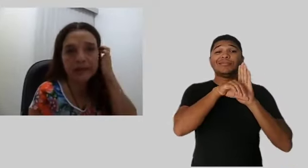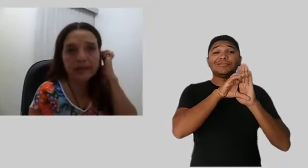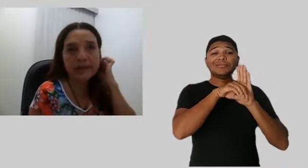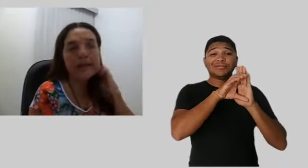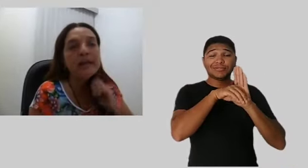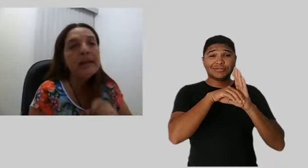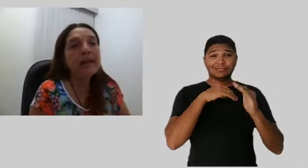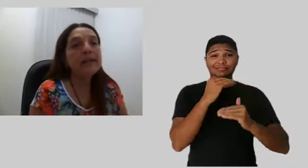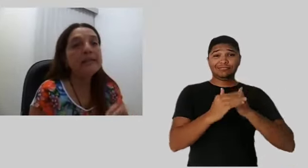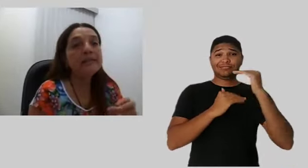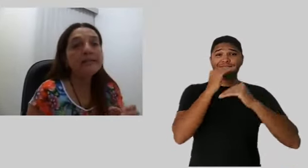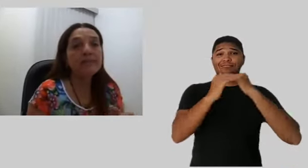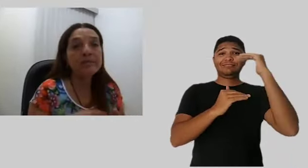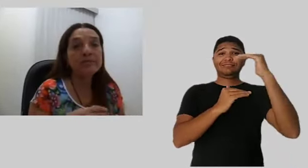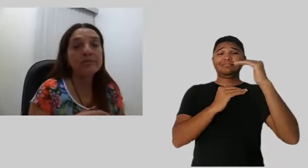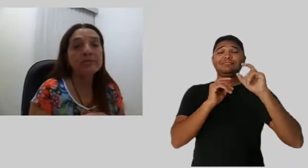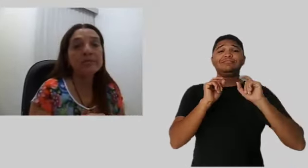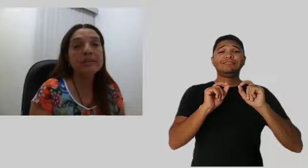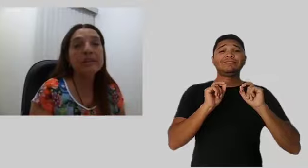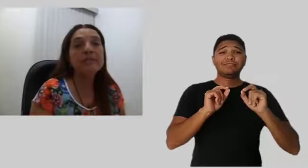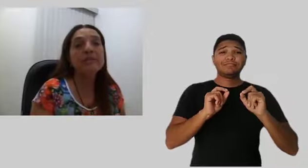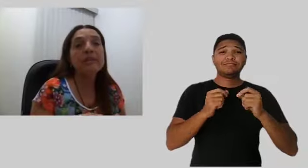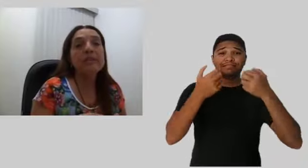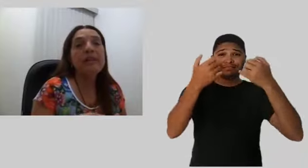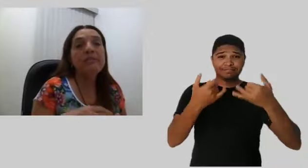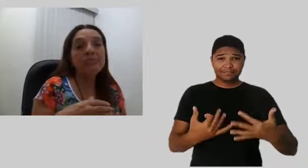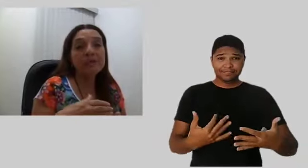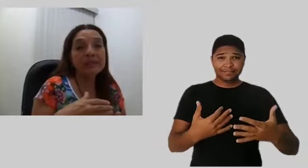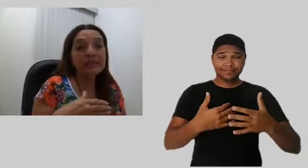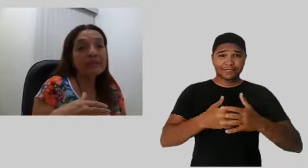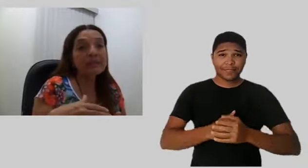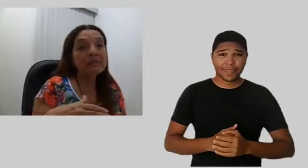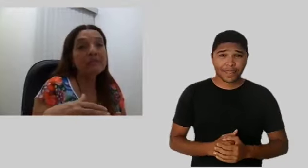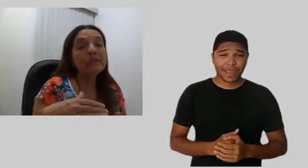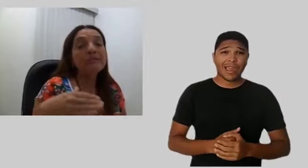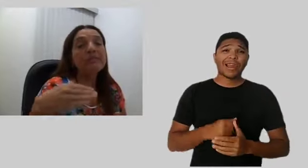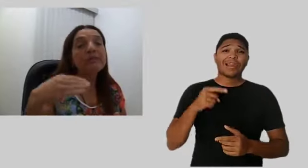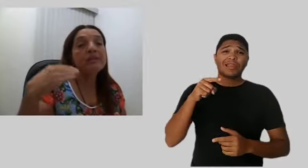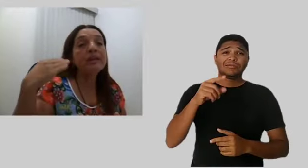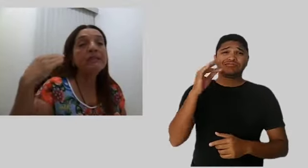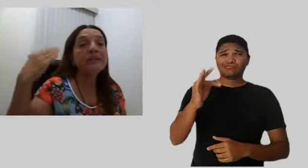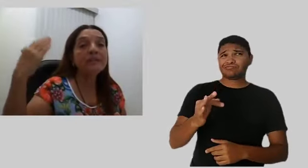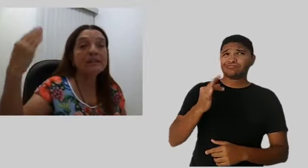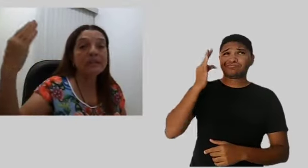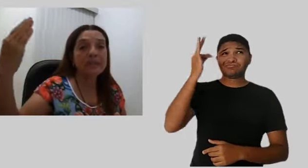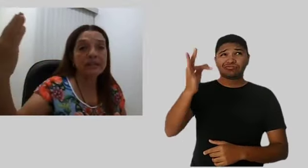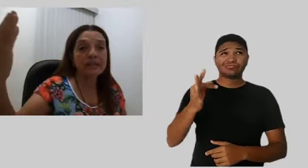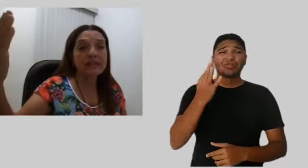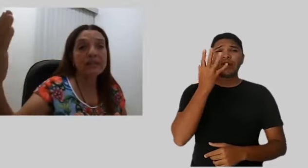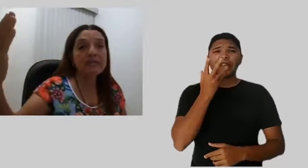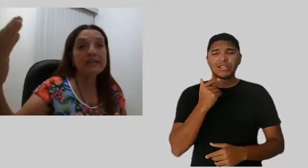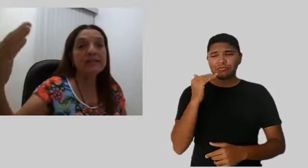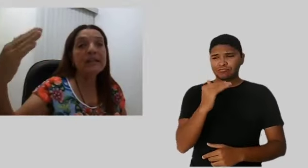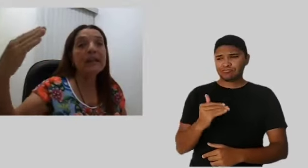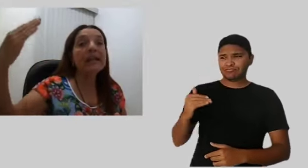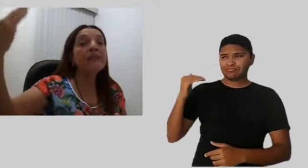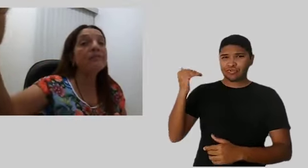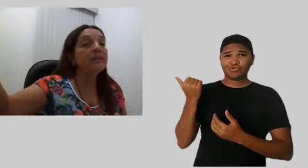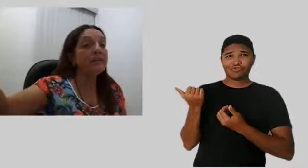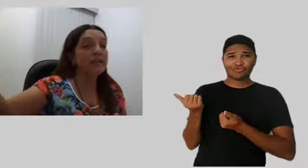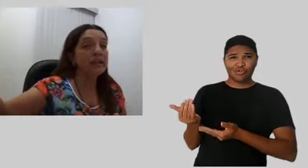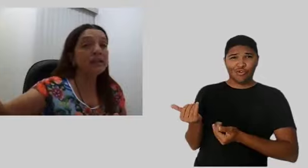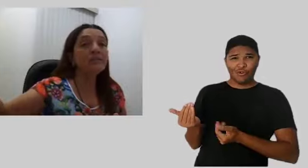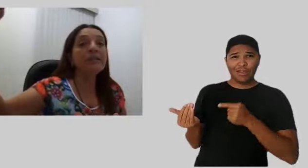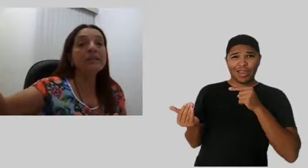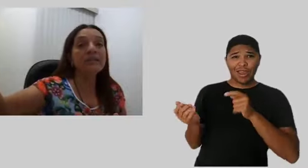pai de pai, né? Esse desenvolvimento dos conceitos, ele pode até passar por isso, mas o que ele vai dizer? Ele vai dizer que lá